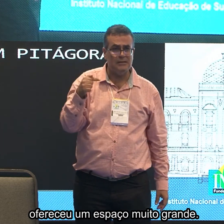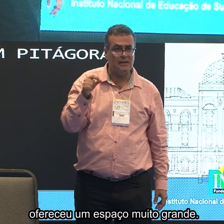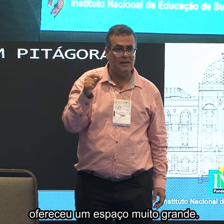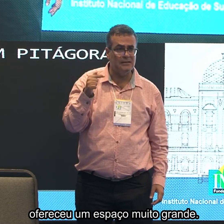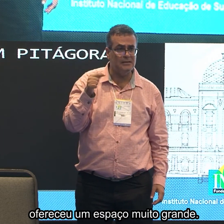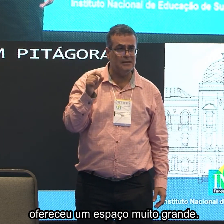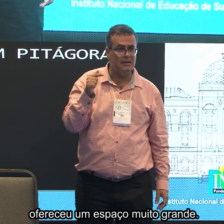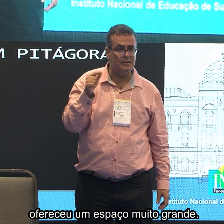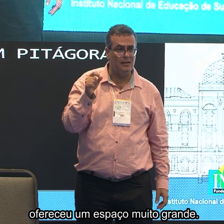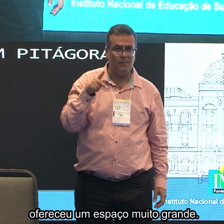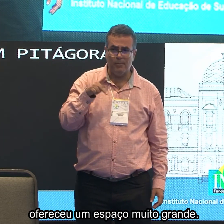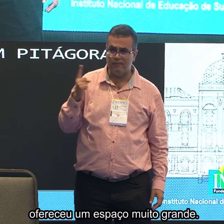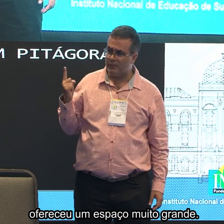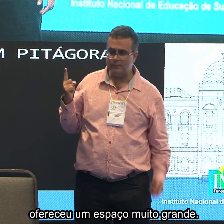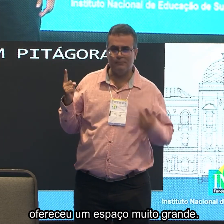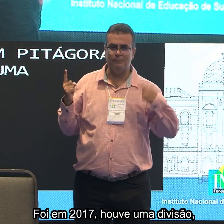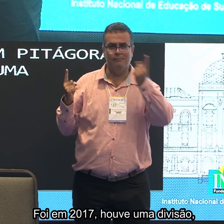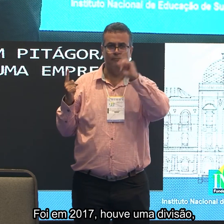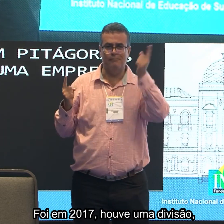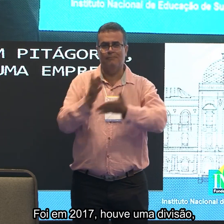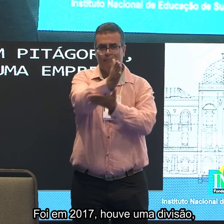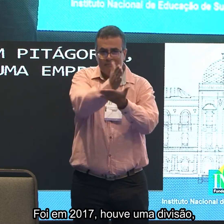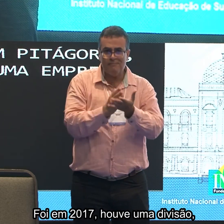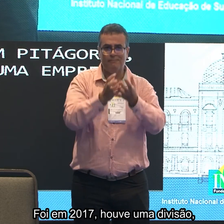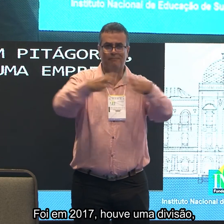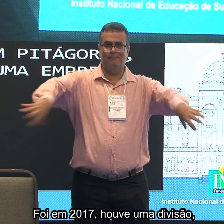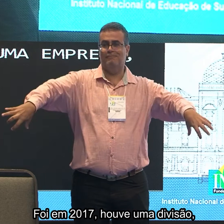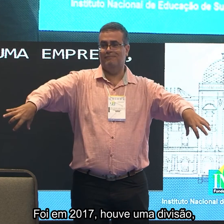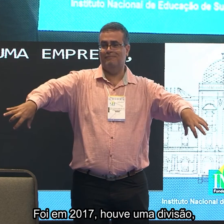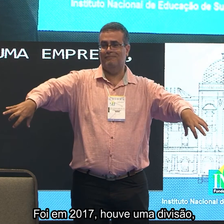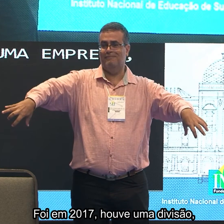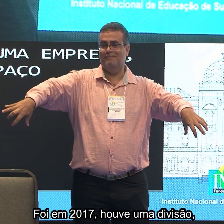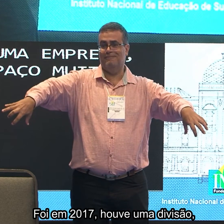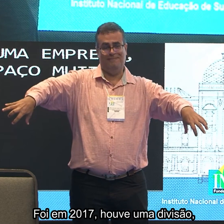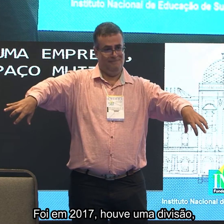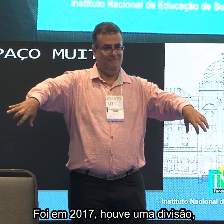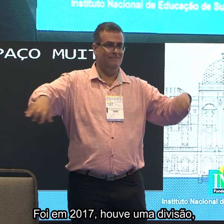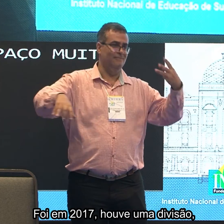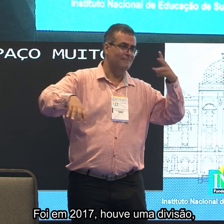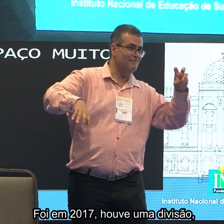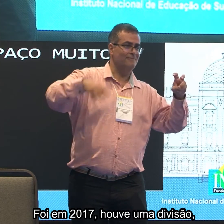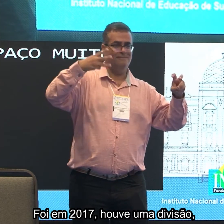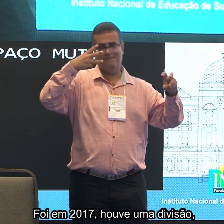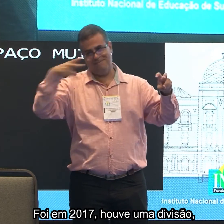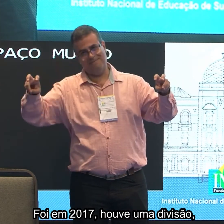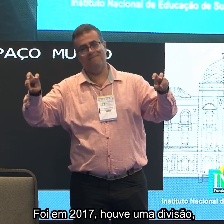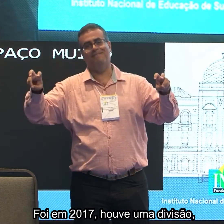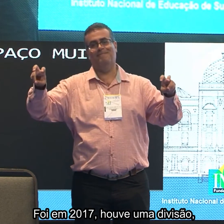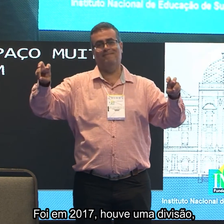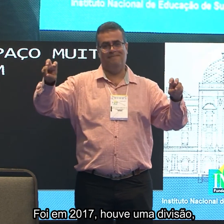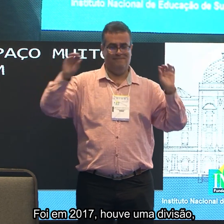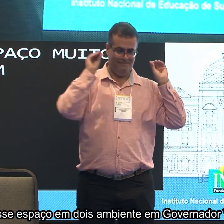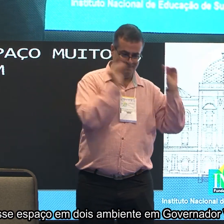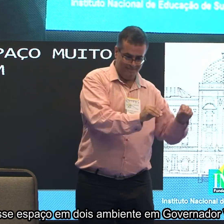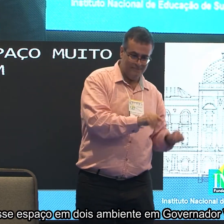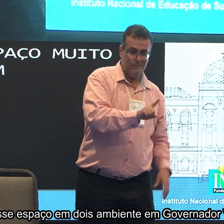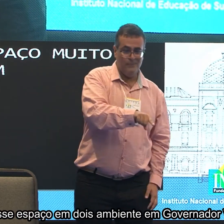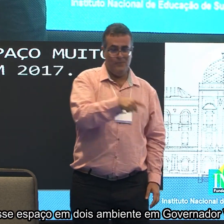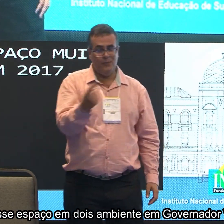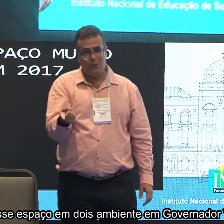muito grande. Isso foi em 2017, né? E houve uma divisão, né? Nós dividimos esse espaço